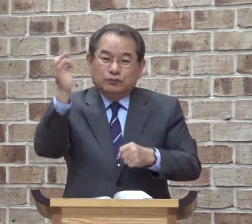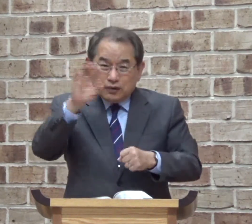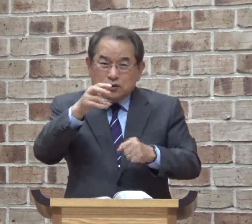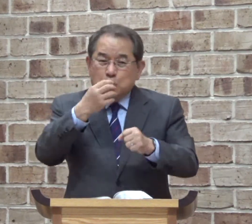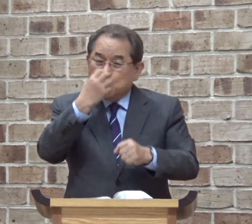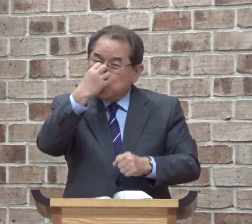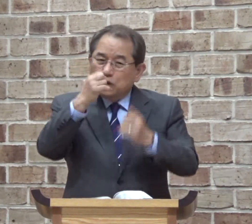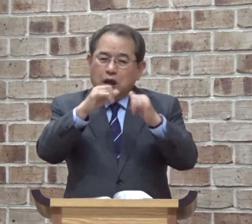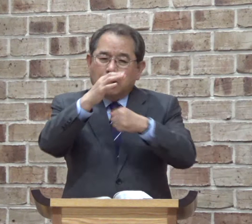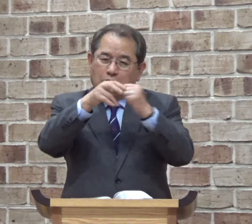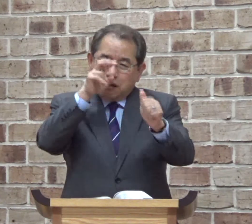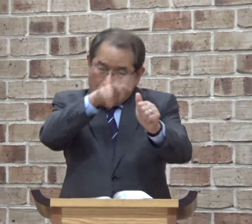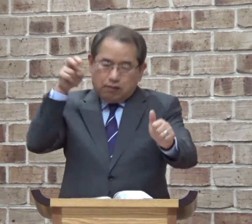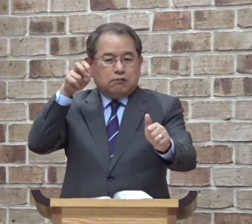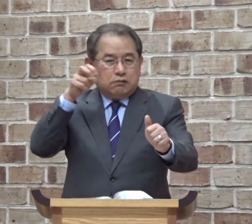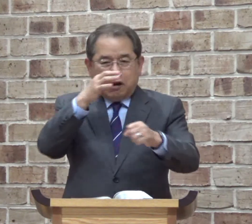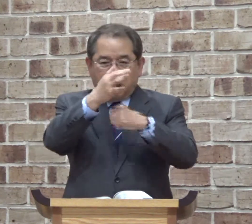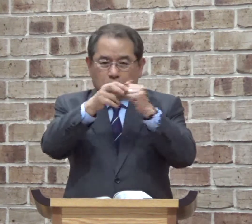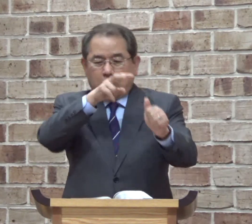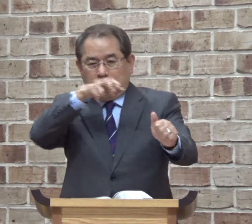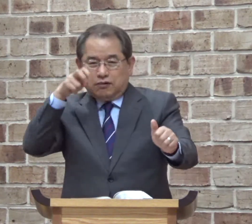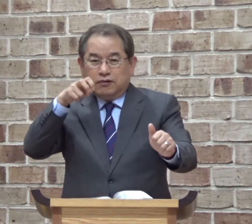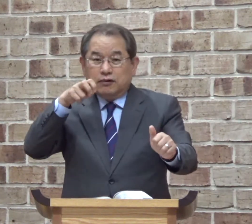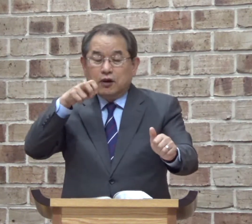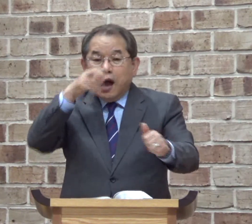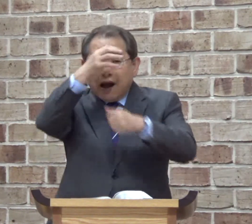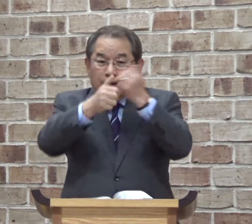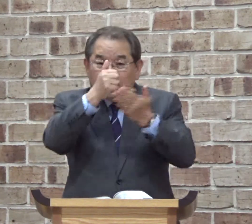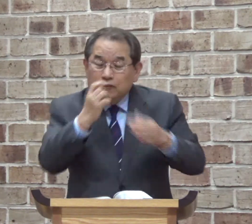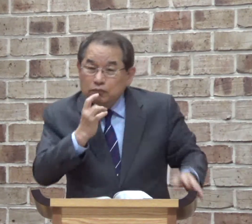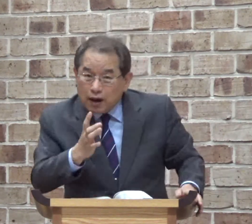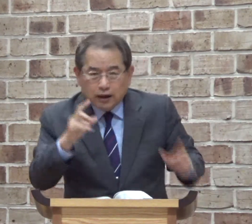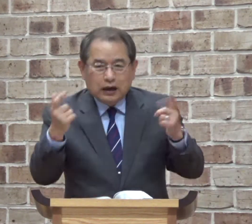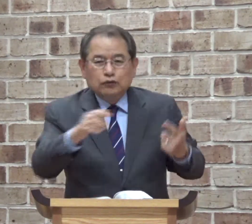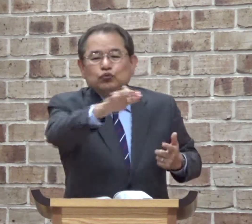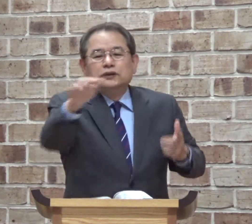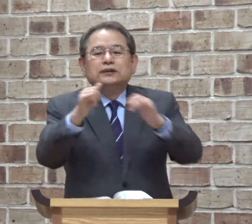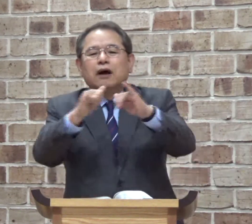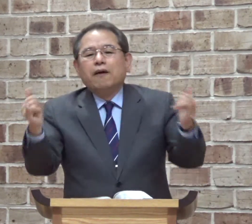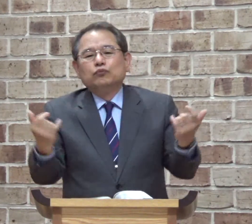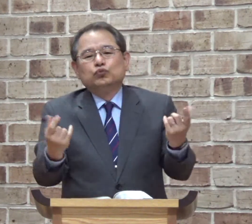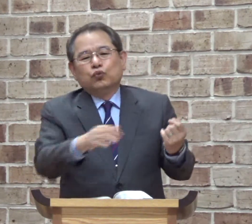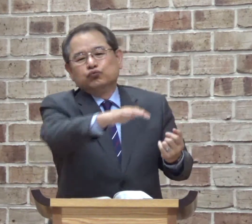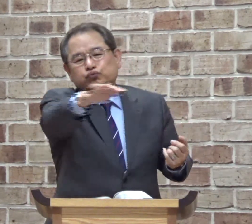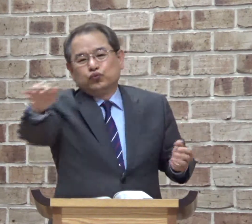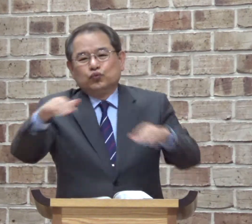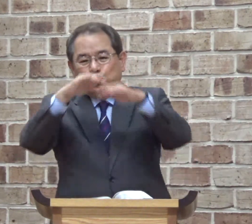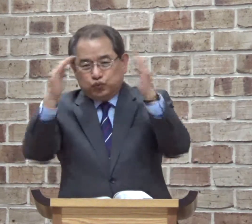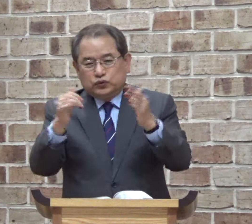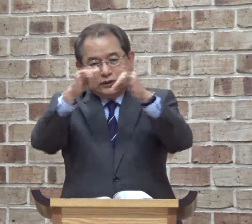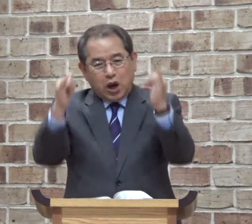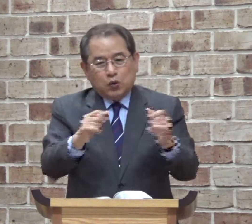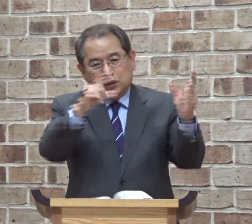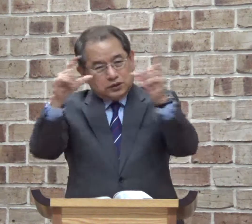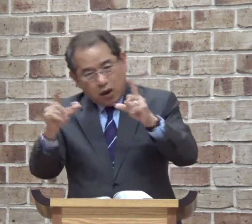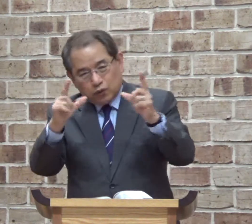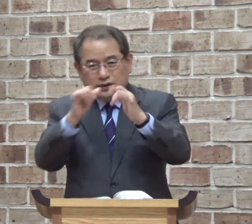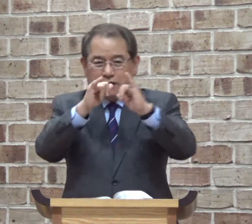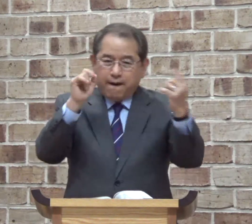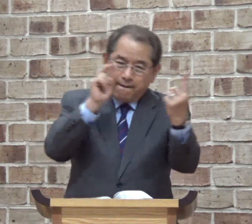하나님뿐만 아니라 우리 사람도 똑같습니다. 많은 사람과 만날 때마다 교만한 사람을 보기 싫어합니다. 사람들도